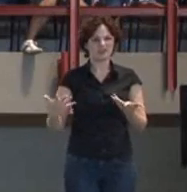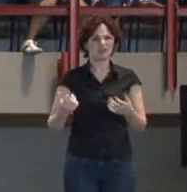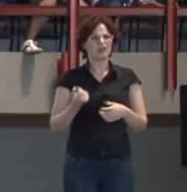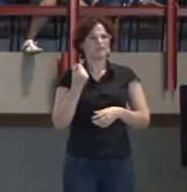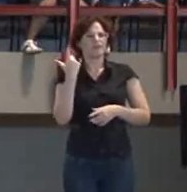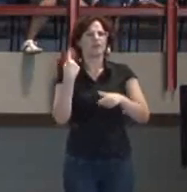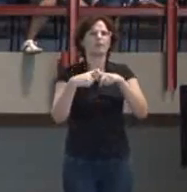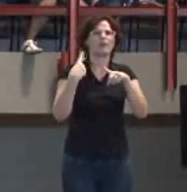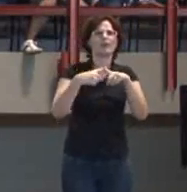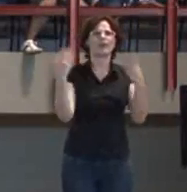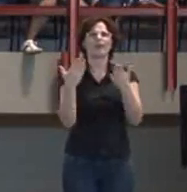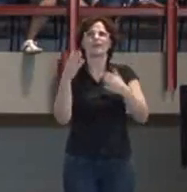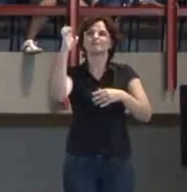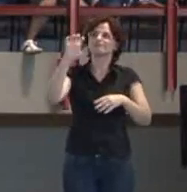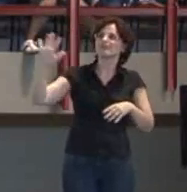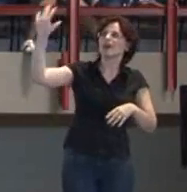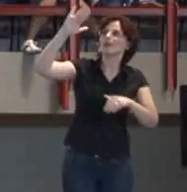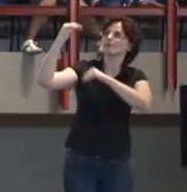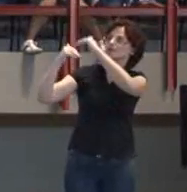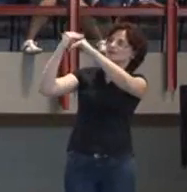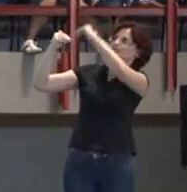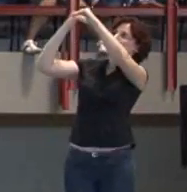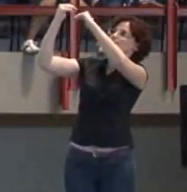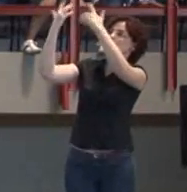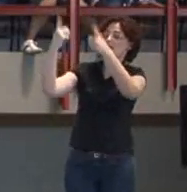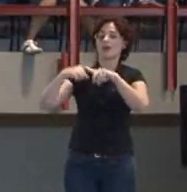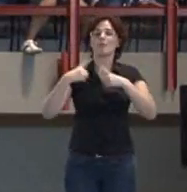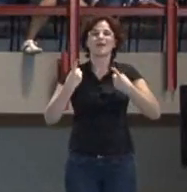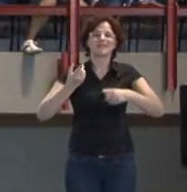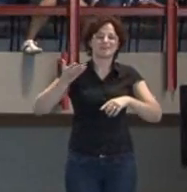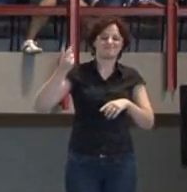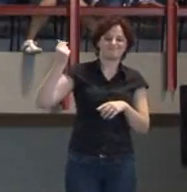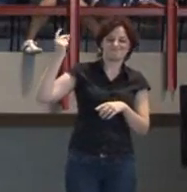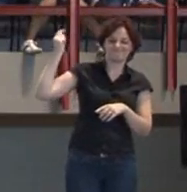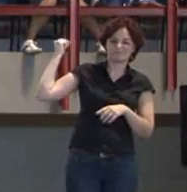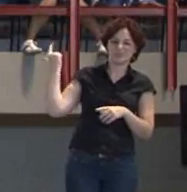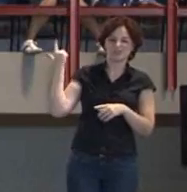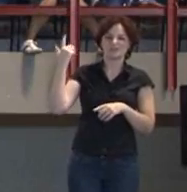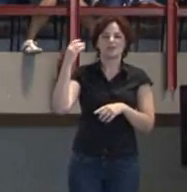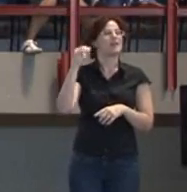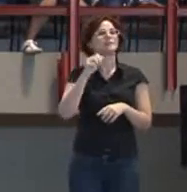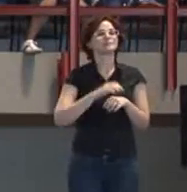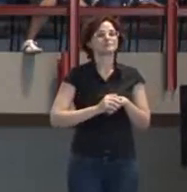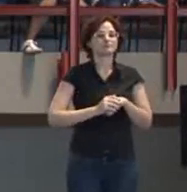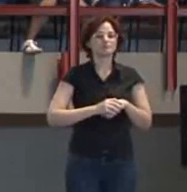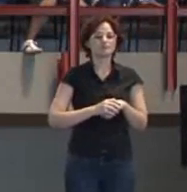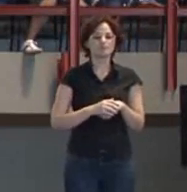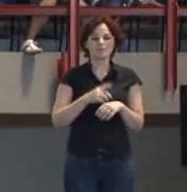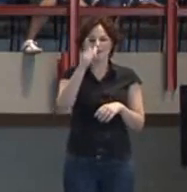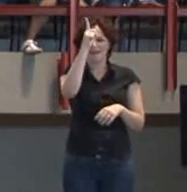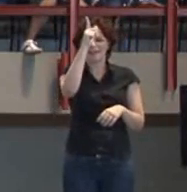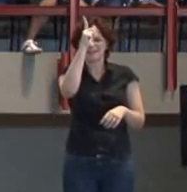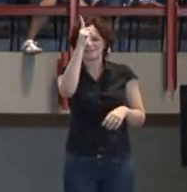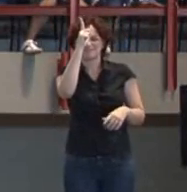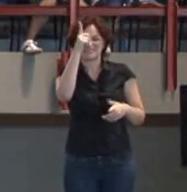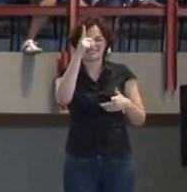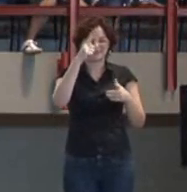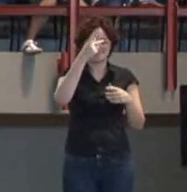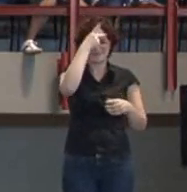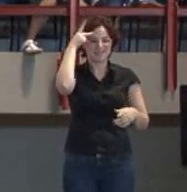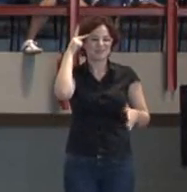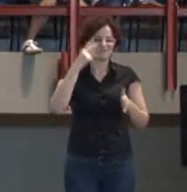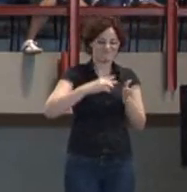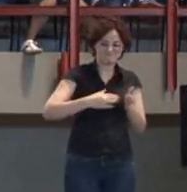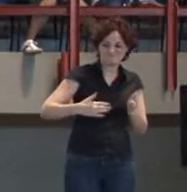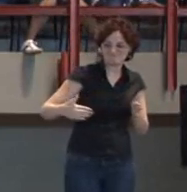subdesenvolvido e você imaginar um país como a Alemanha que é hoje a maior potência Econômica da Europa o povo passando fome com as